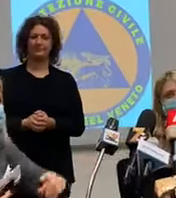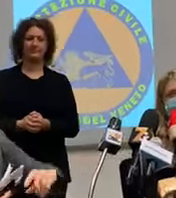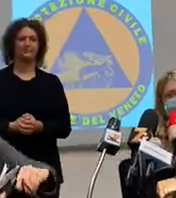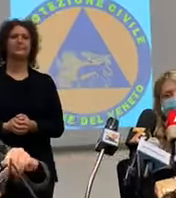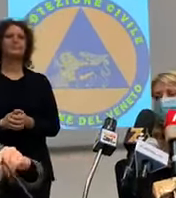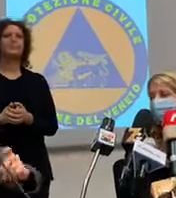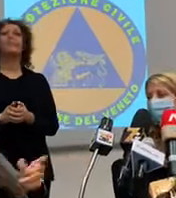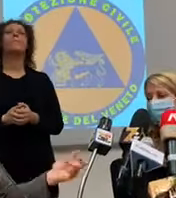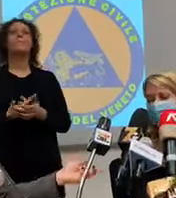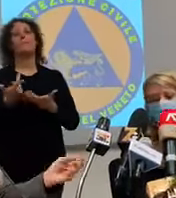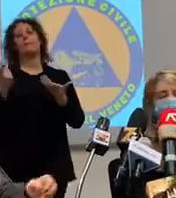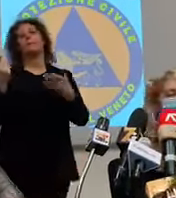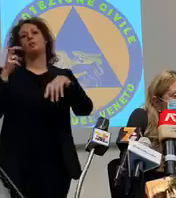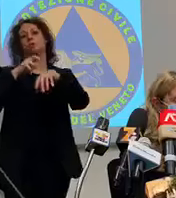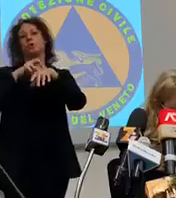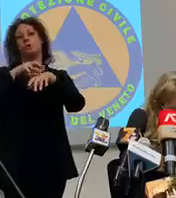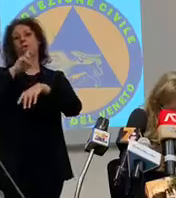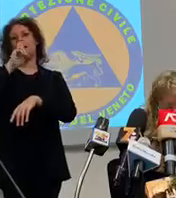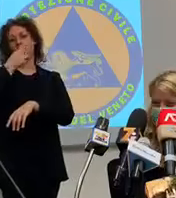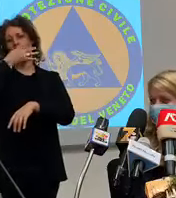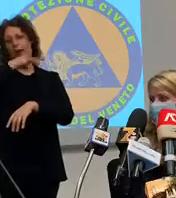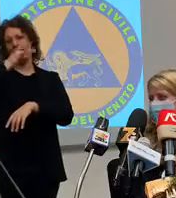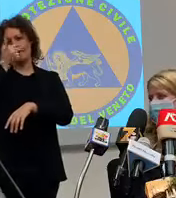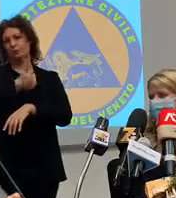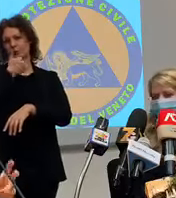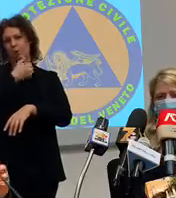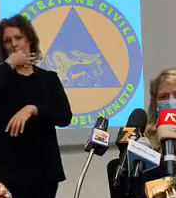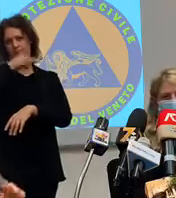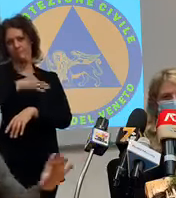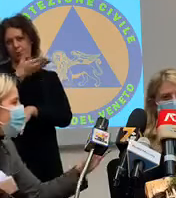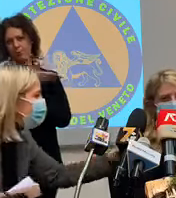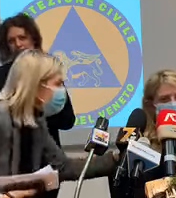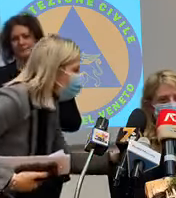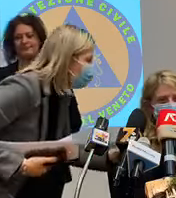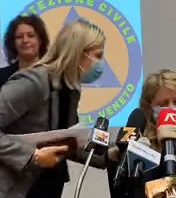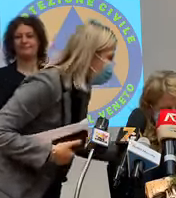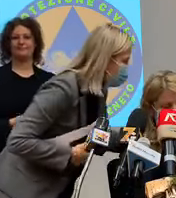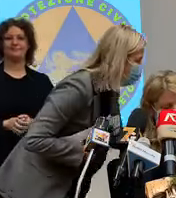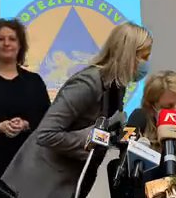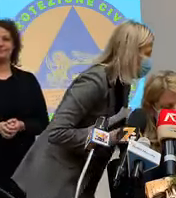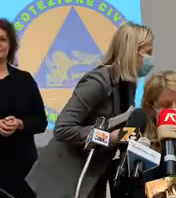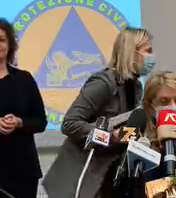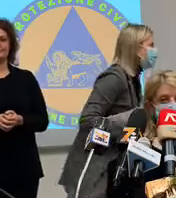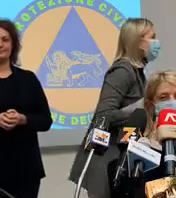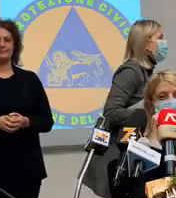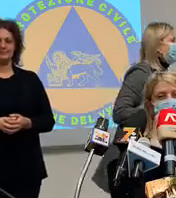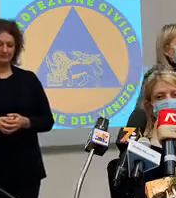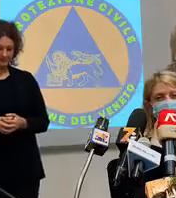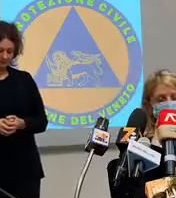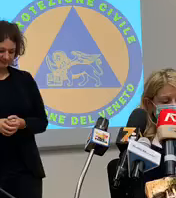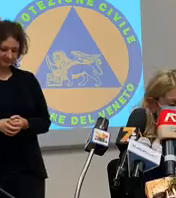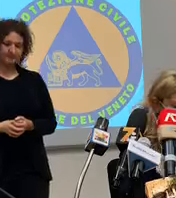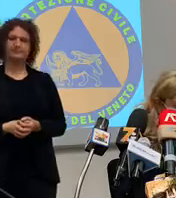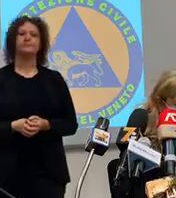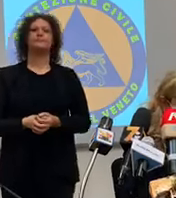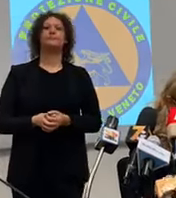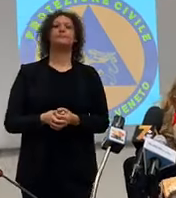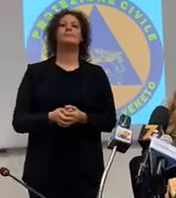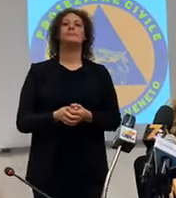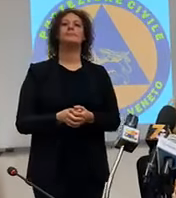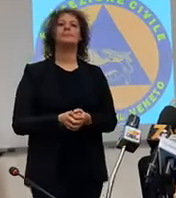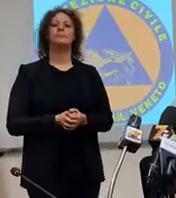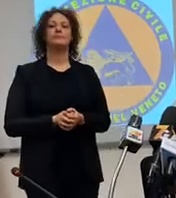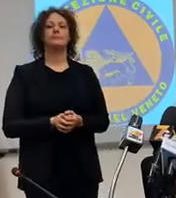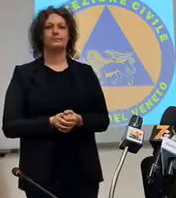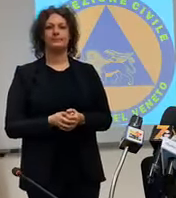La dottessa Russa non aiuto Non è vero grazie Eravamo rimasti co Emiliano